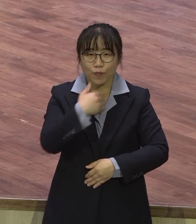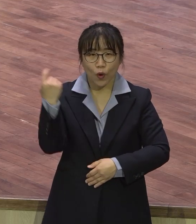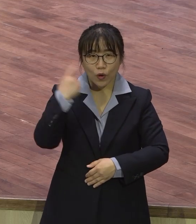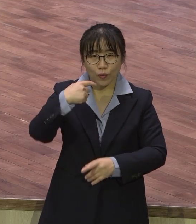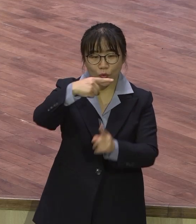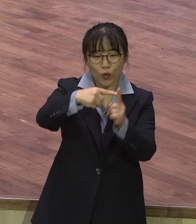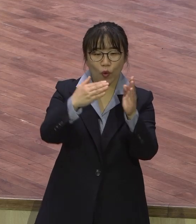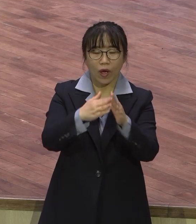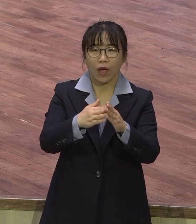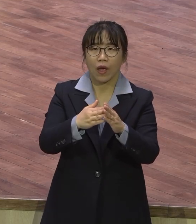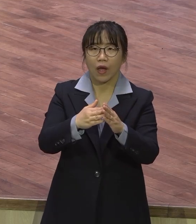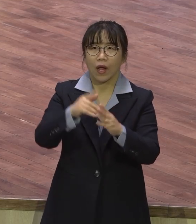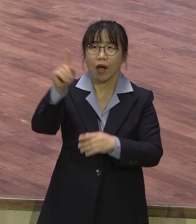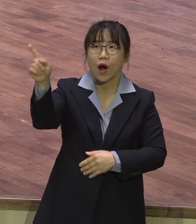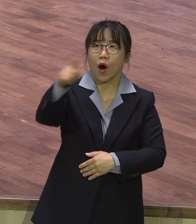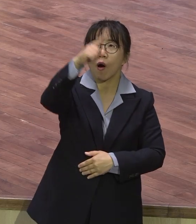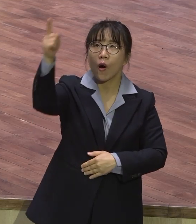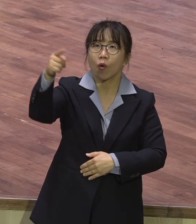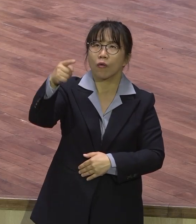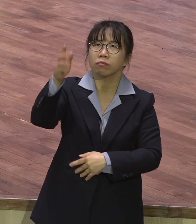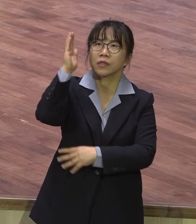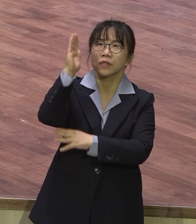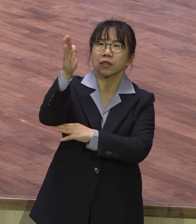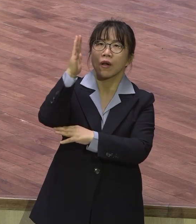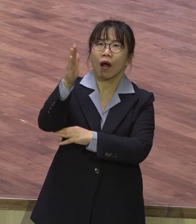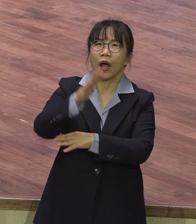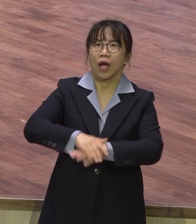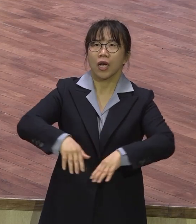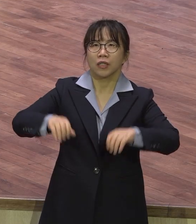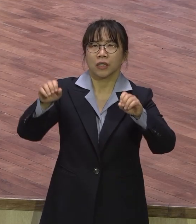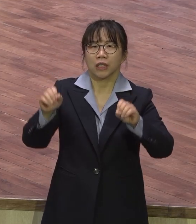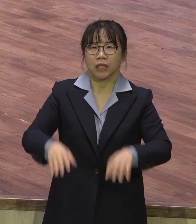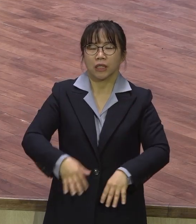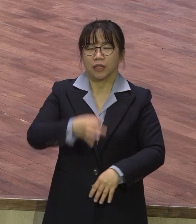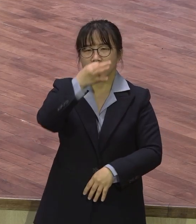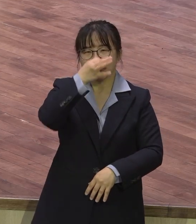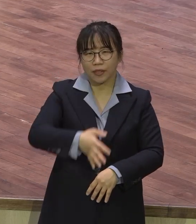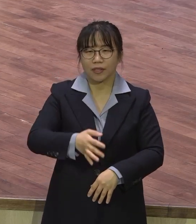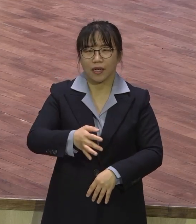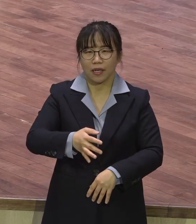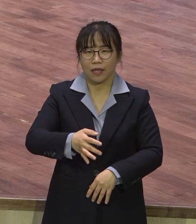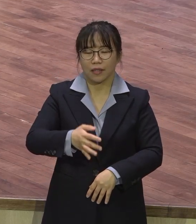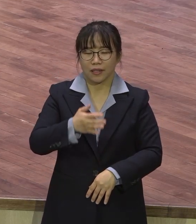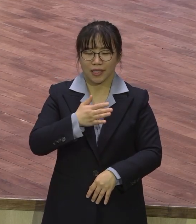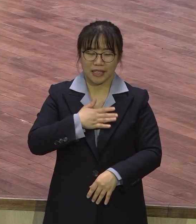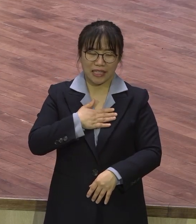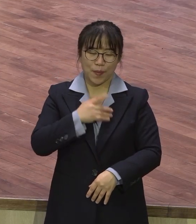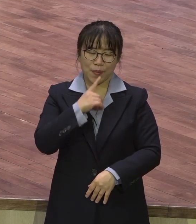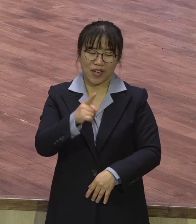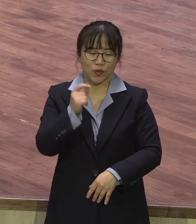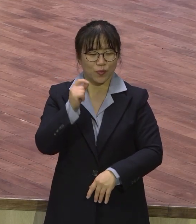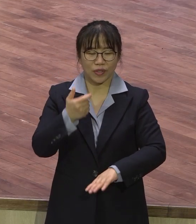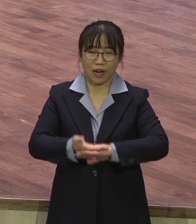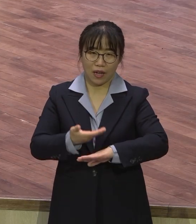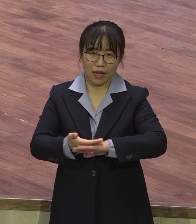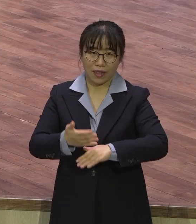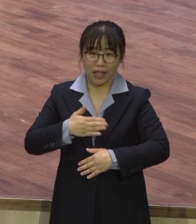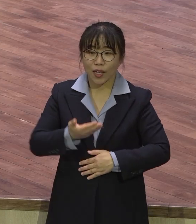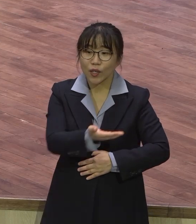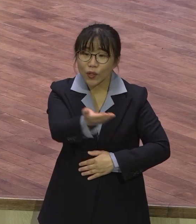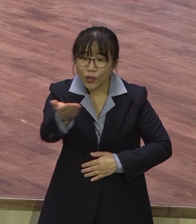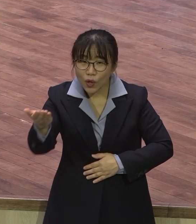허공을 보고 설교한 것이 너무 힘들다 그러면 저는 허공 보고 설교한다고 말하고 싶지 않아요 성도여러분을